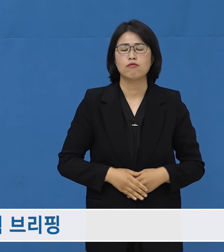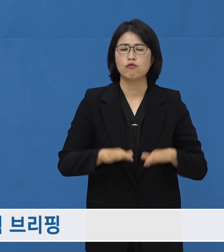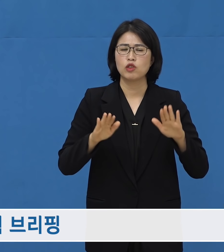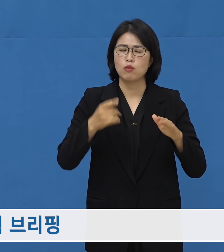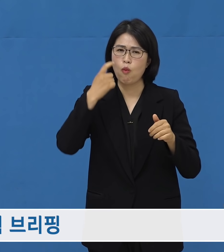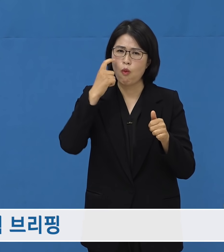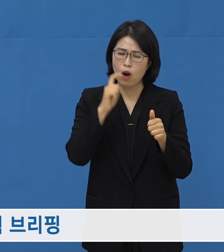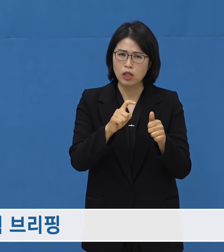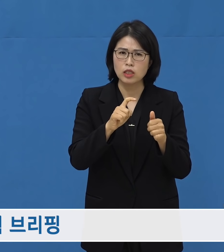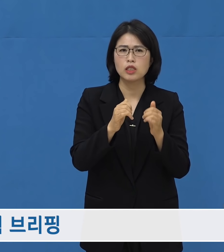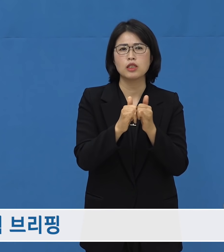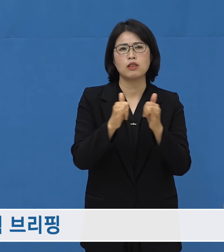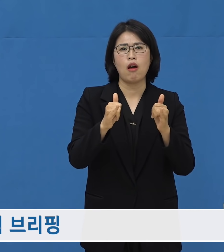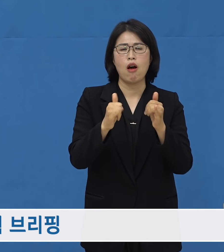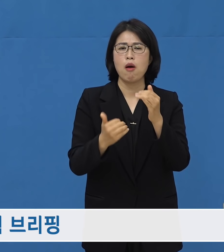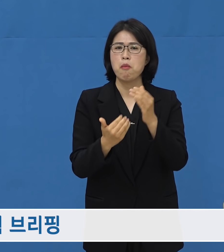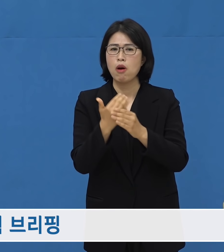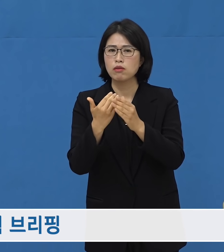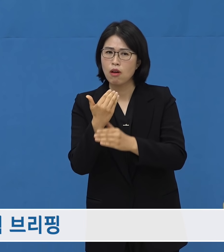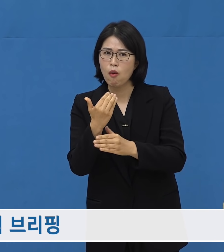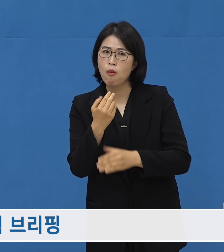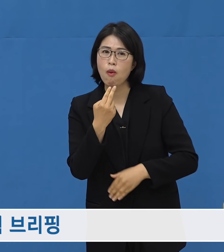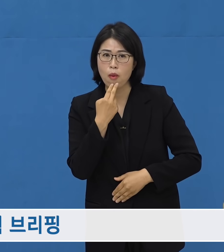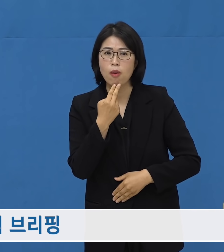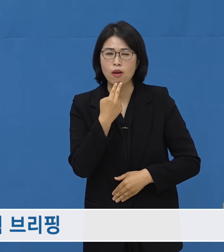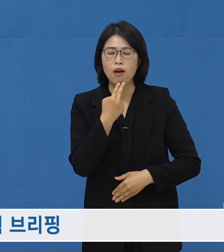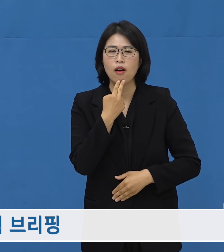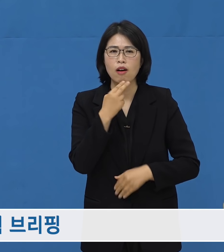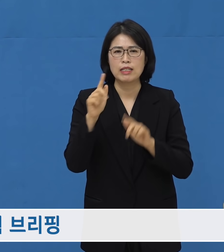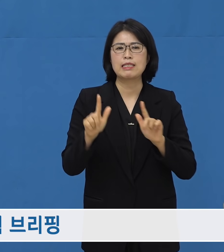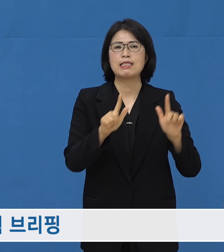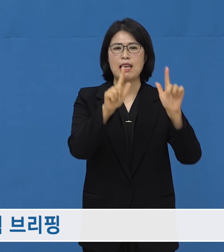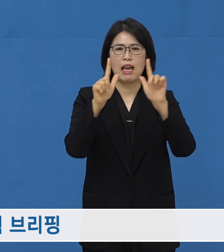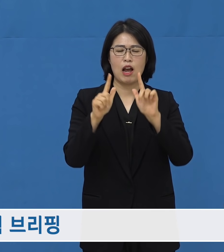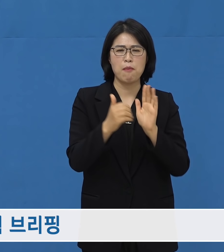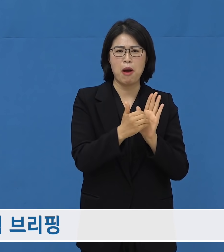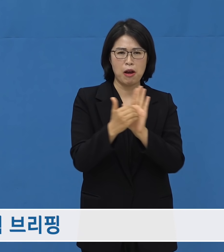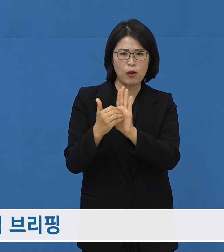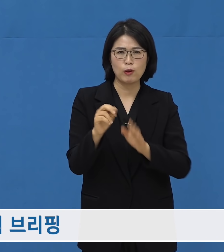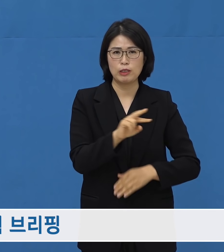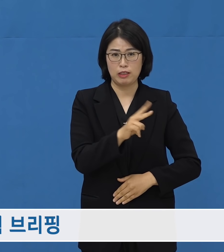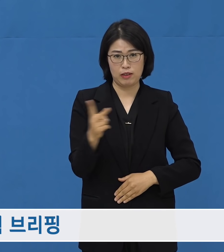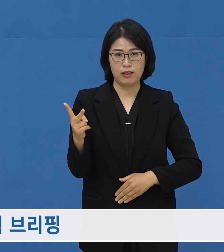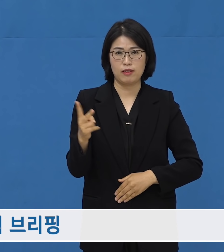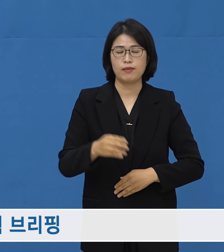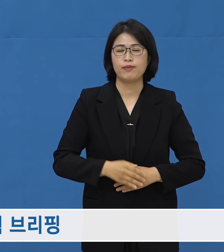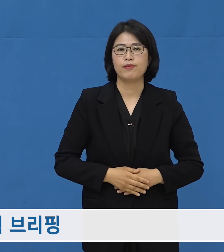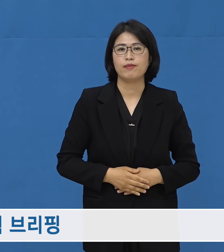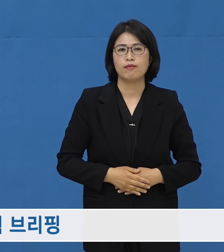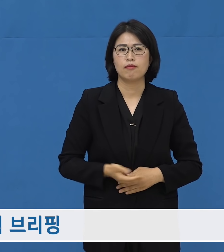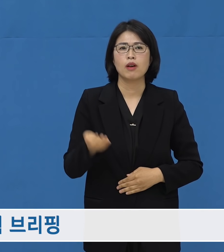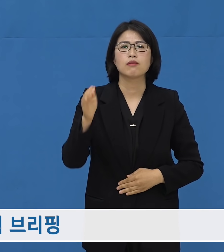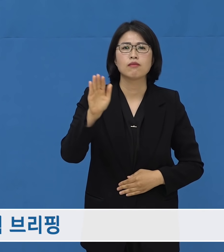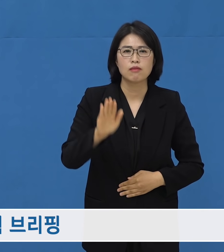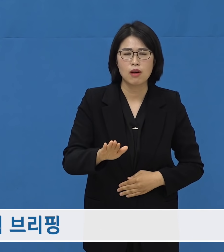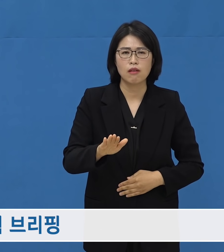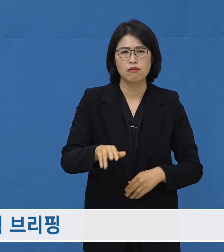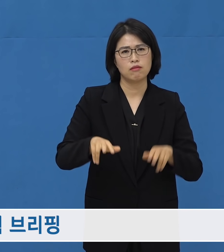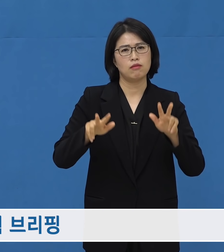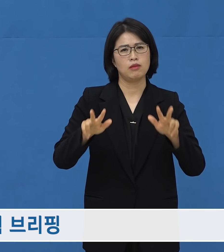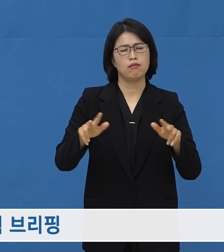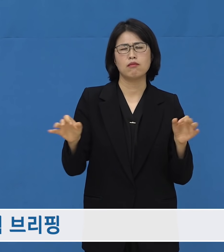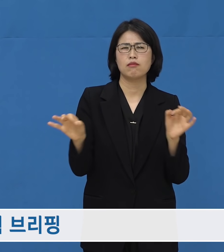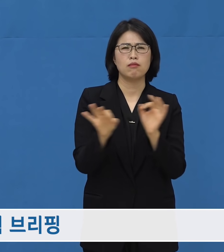연속적으로 확진자가 발생하지 않아 생활 방역으로 전환되었습니다. 하지만